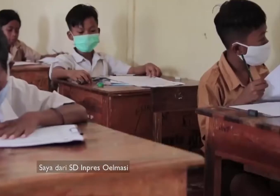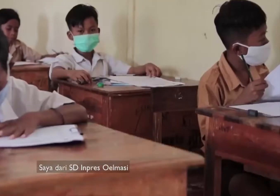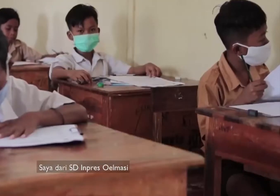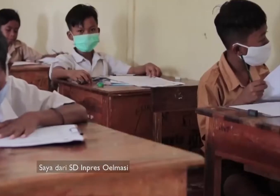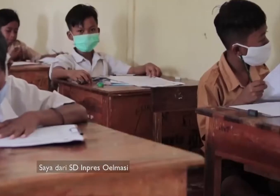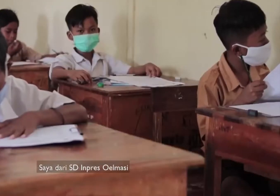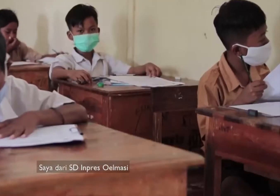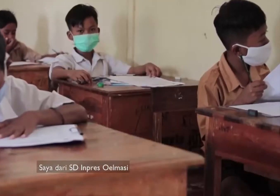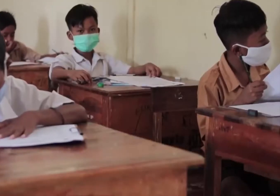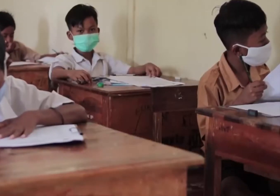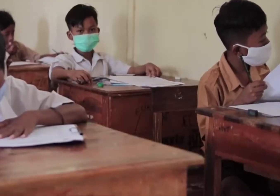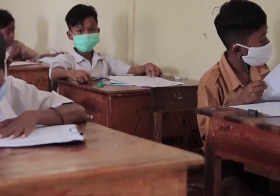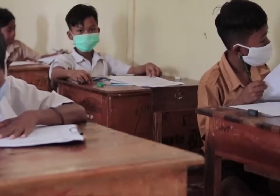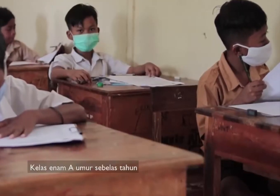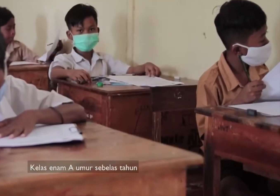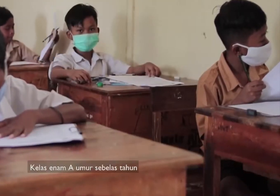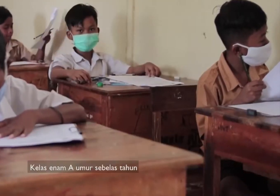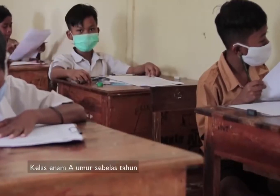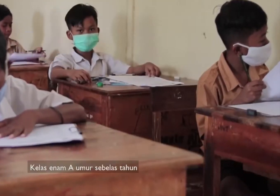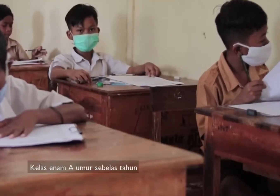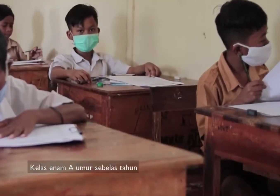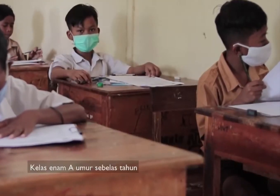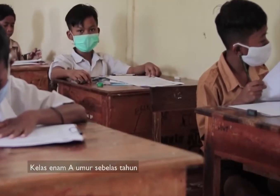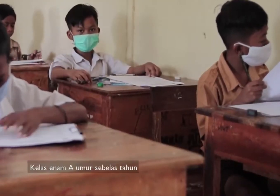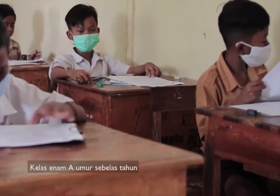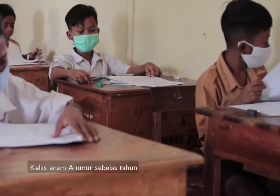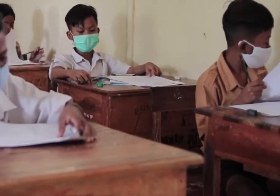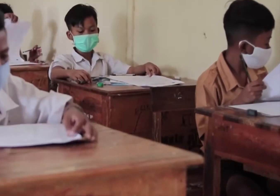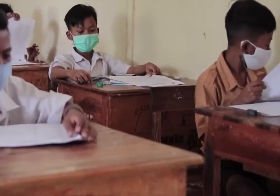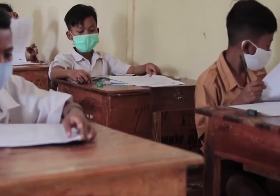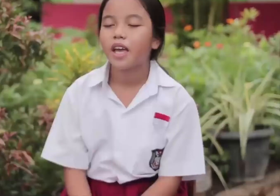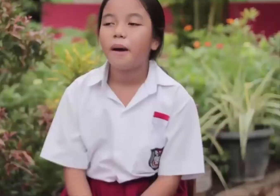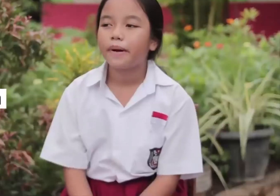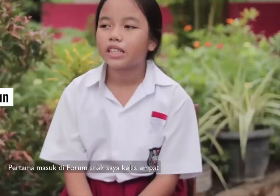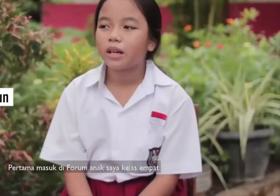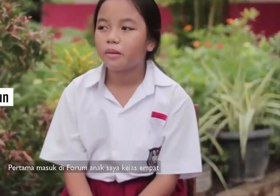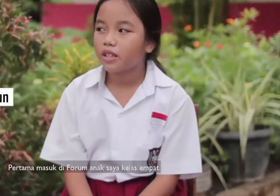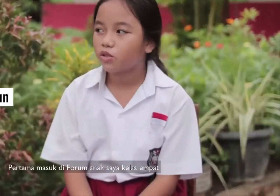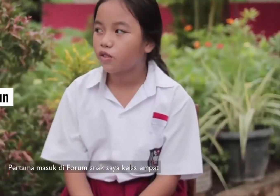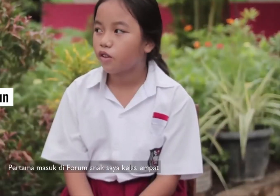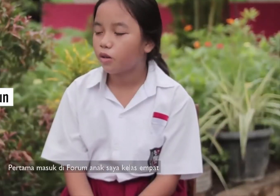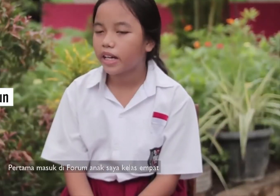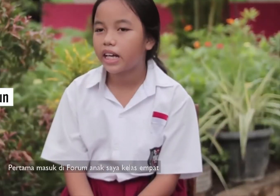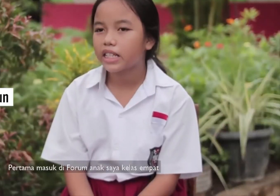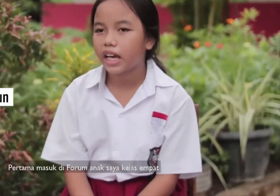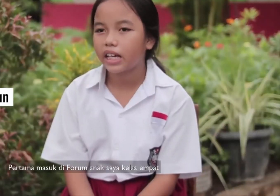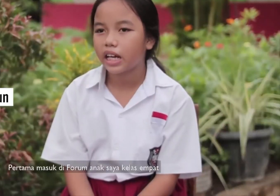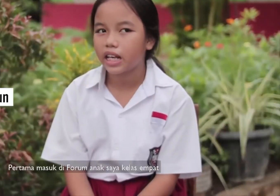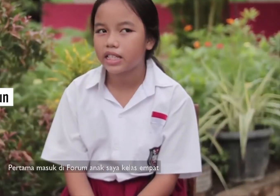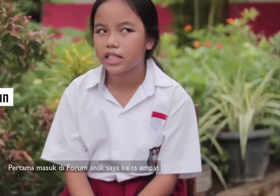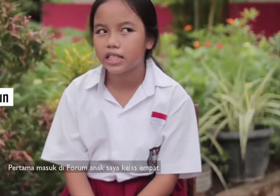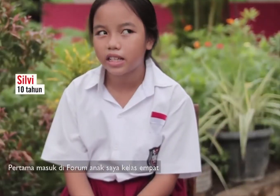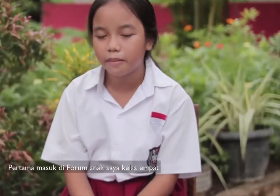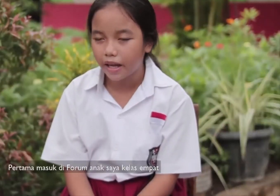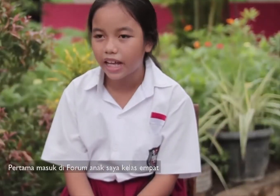saya dari SD Impres Almasi, kelas 6A, umur 11 tahun. Pertama masuk di forum anak,